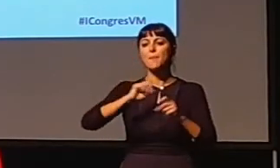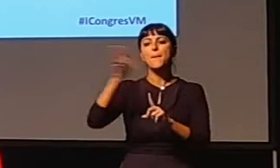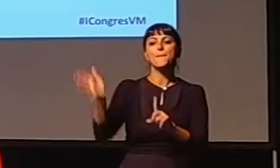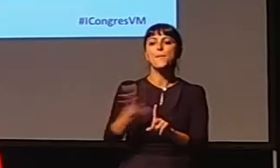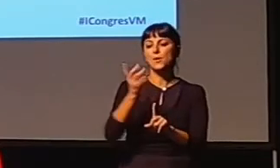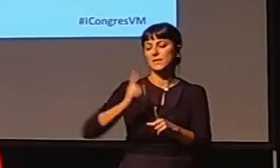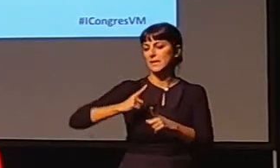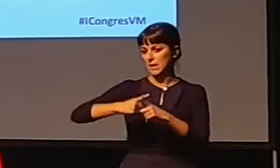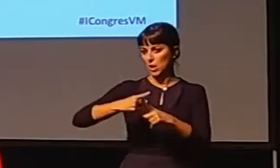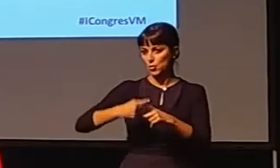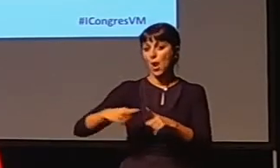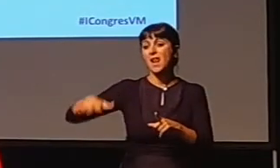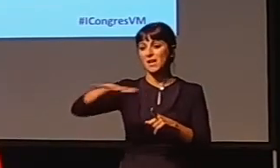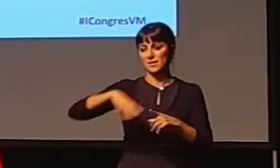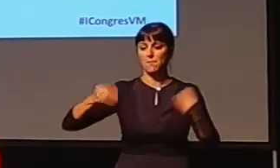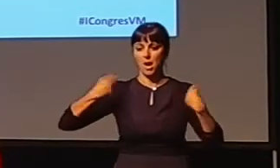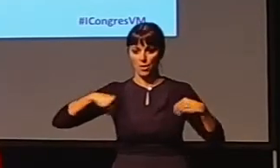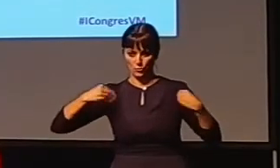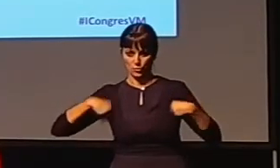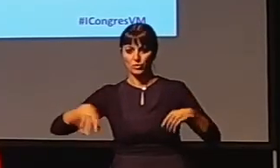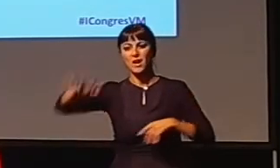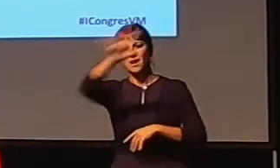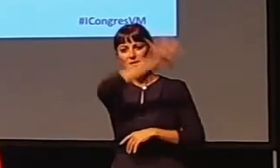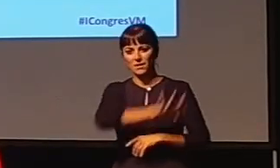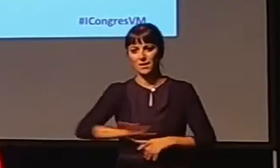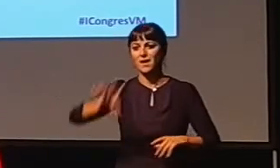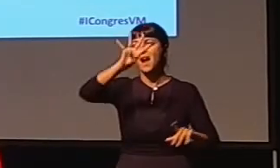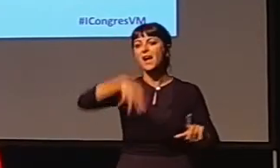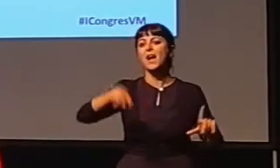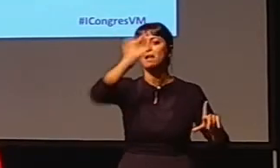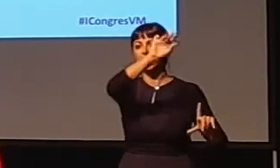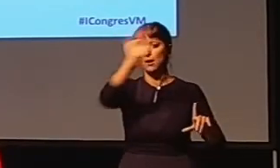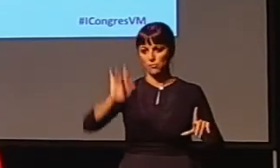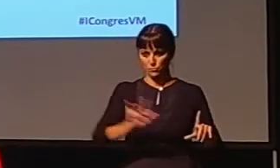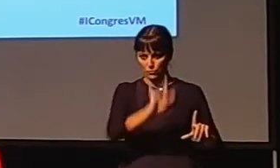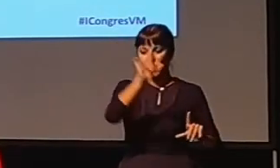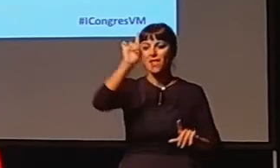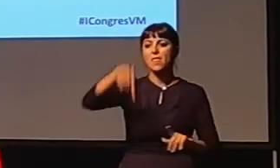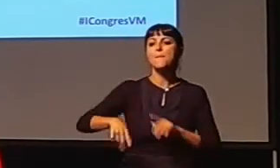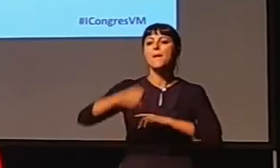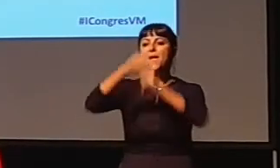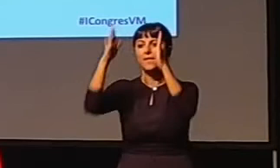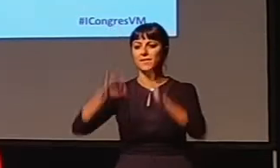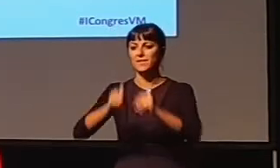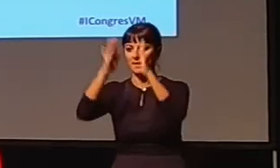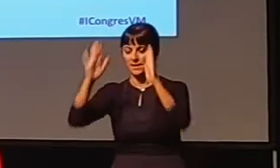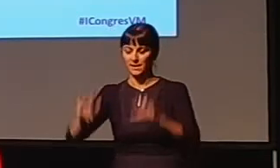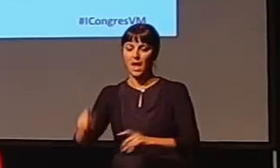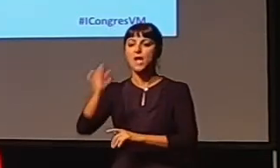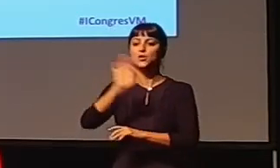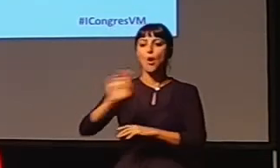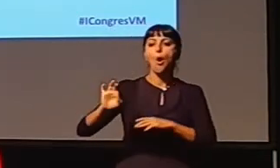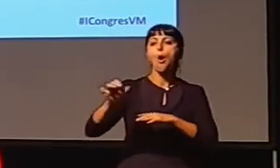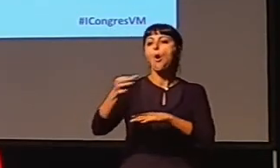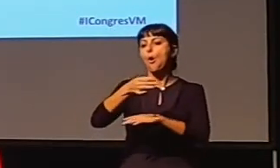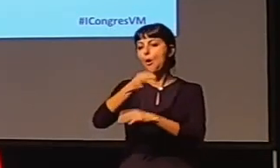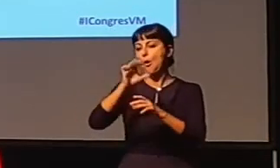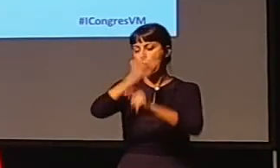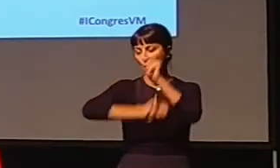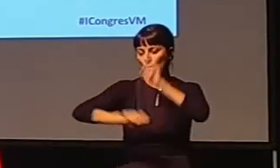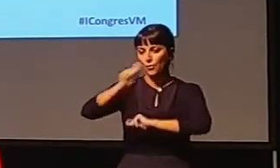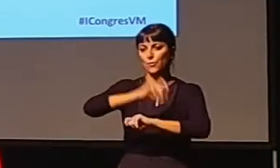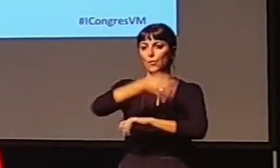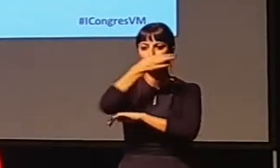en espais d'oci arreu de Catalunya i també en diferents entitats socials i ONGs de desenvolupament i drets humans